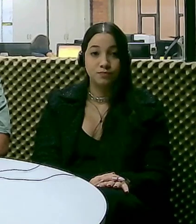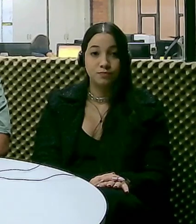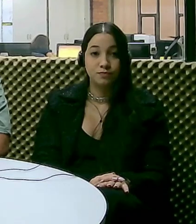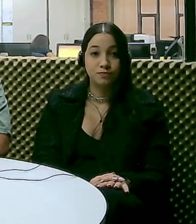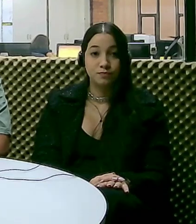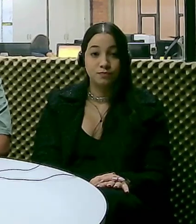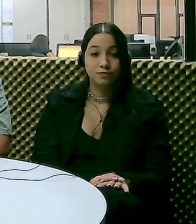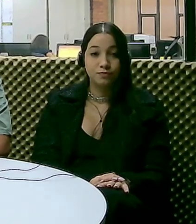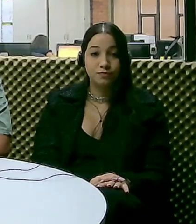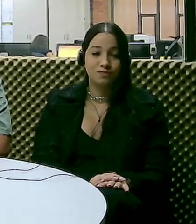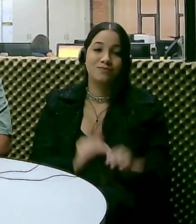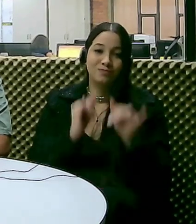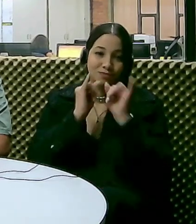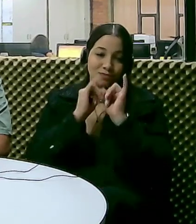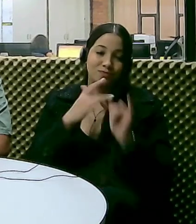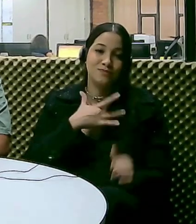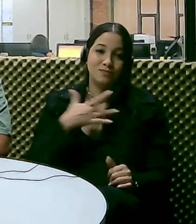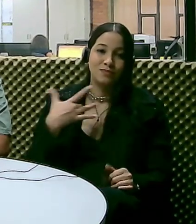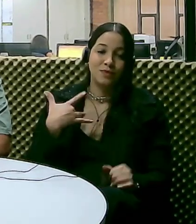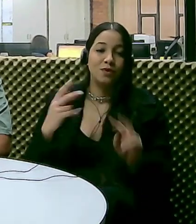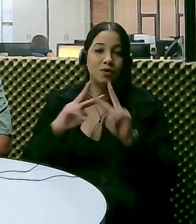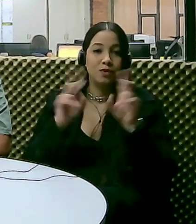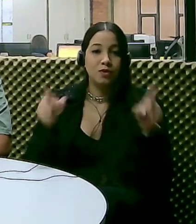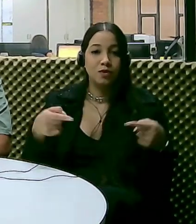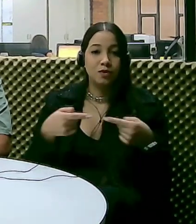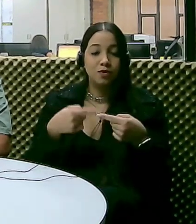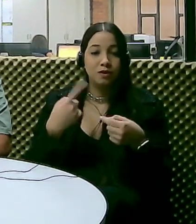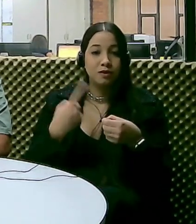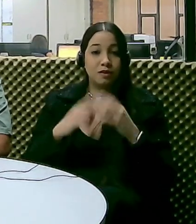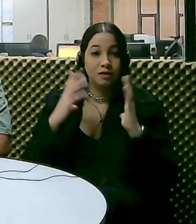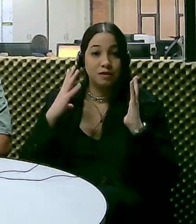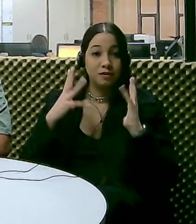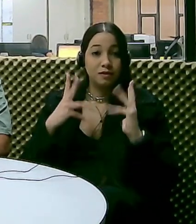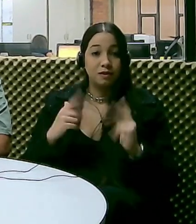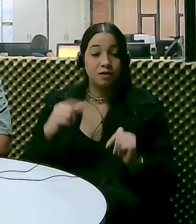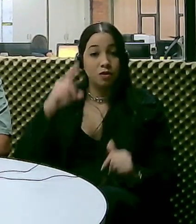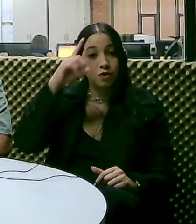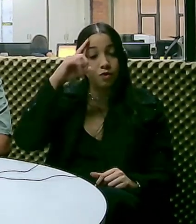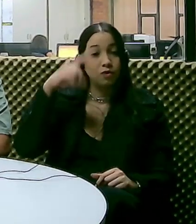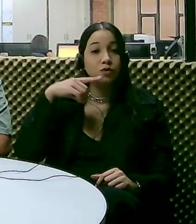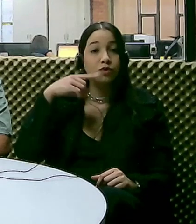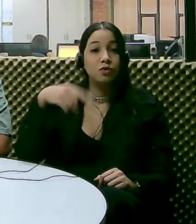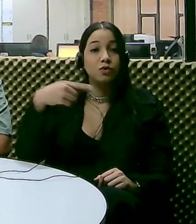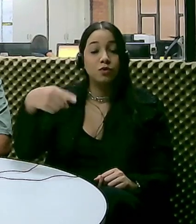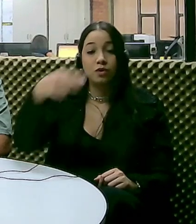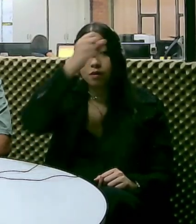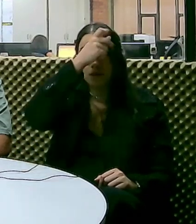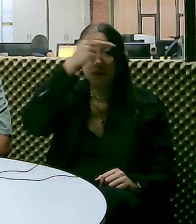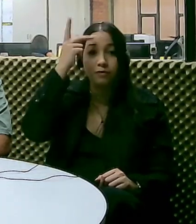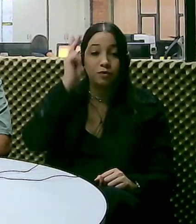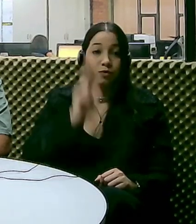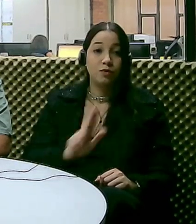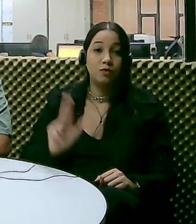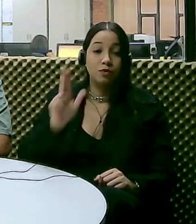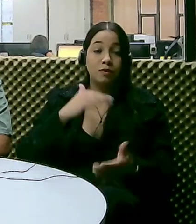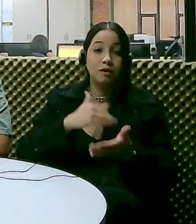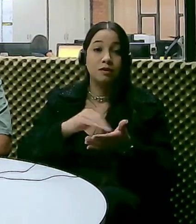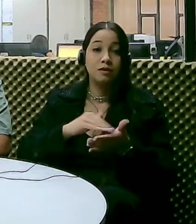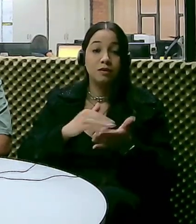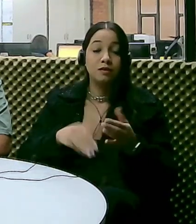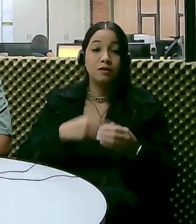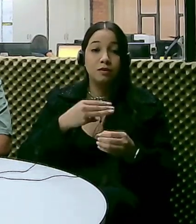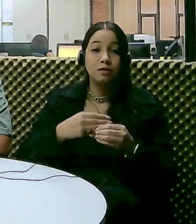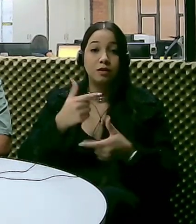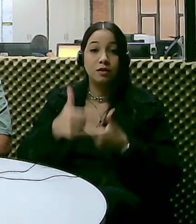E não tem como falar de saúde sem ter uma cidade limpa. Diariamente, a Prefeitura de Uberlândia, por meio da Secretaria Municipal